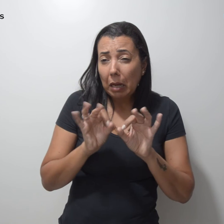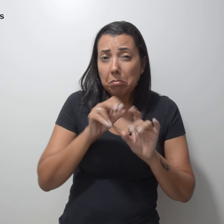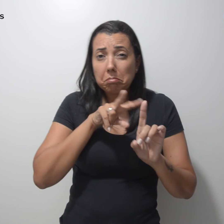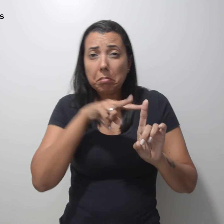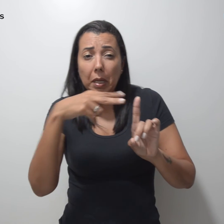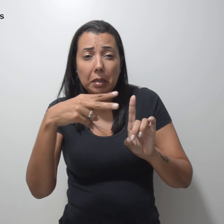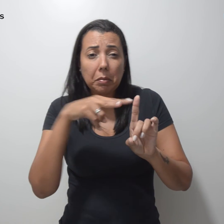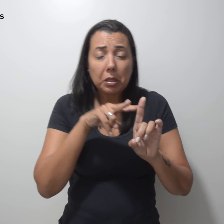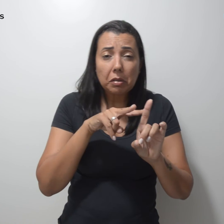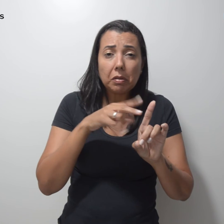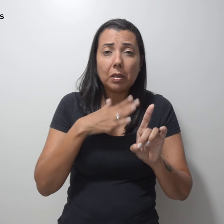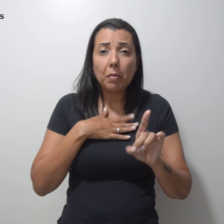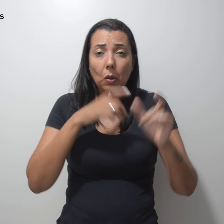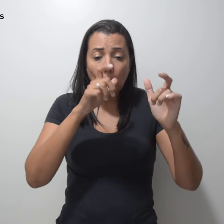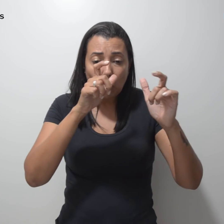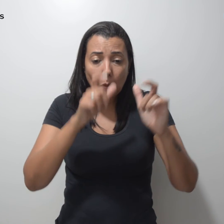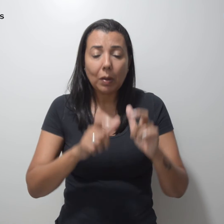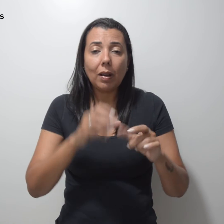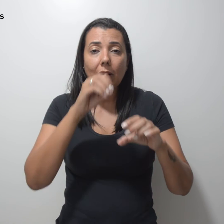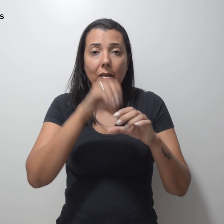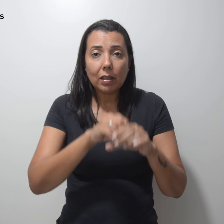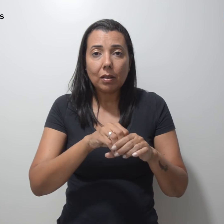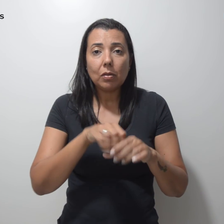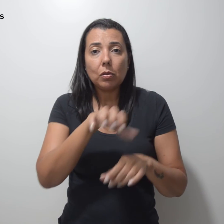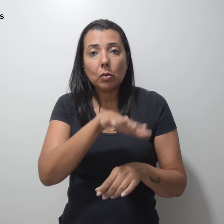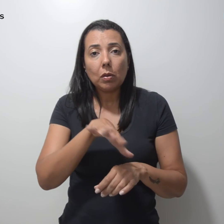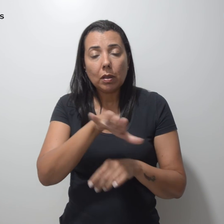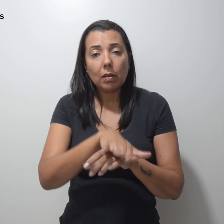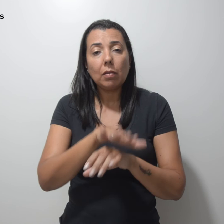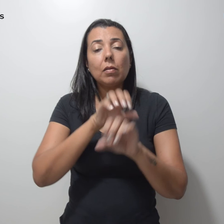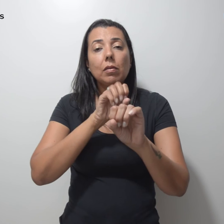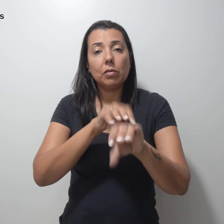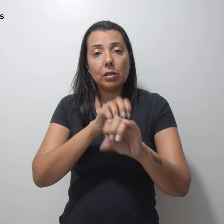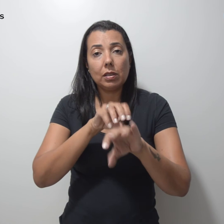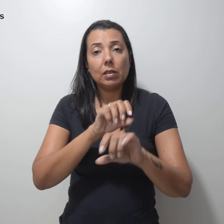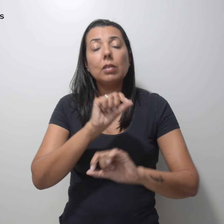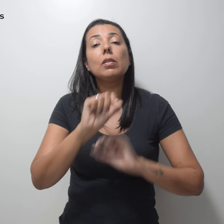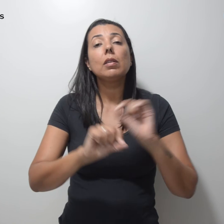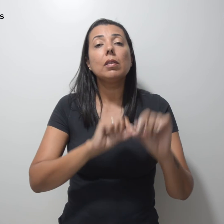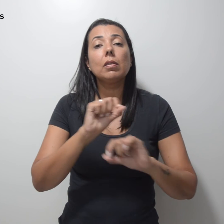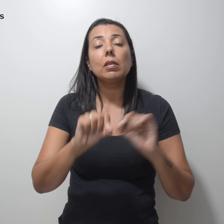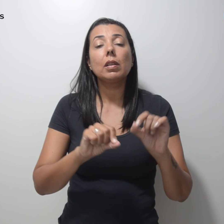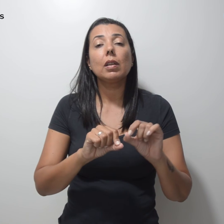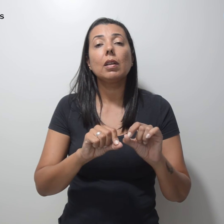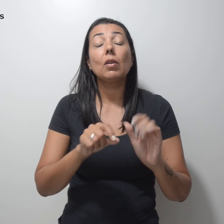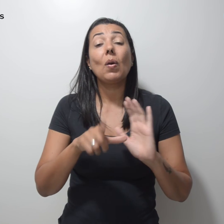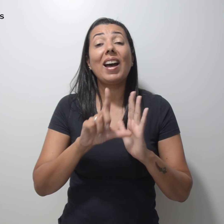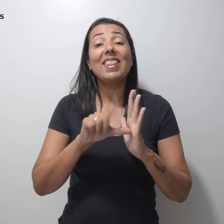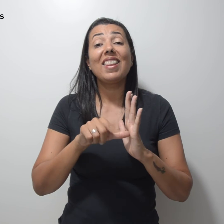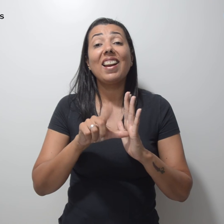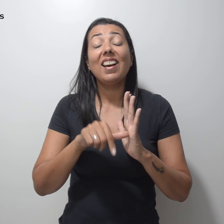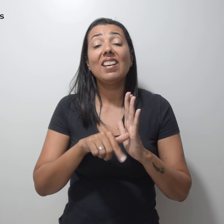perspectiva em que o meu lugar dentro dos espaços da educação seria o de atraso e de